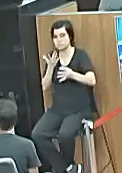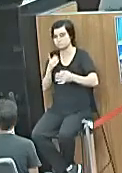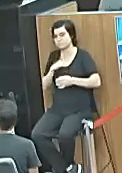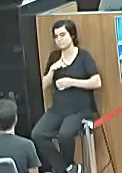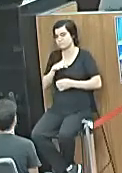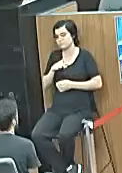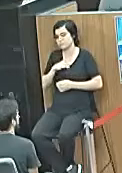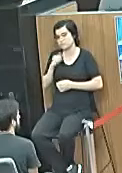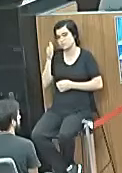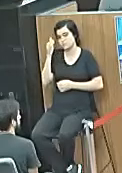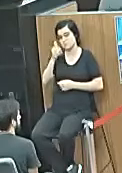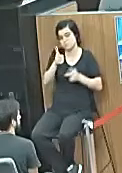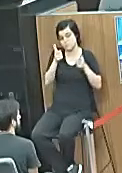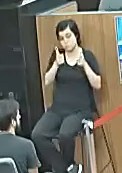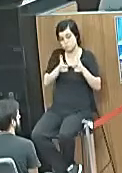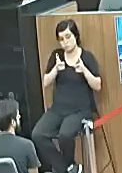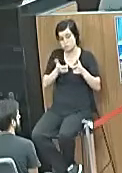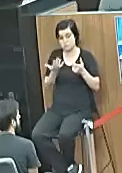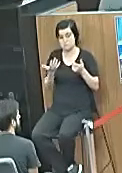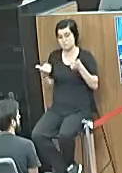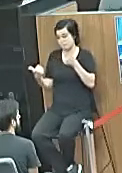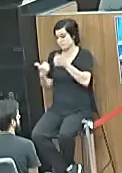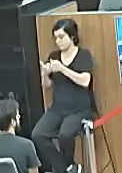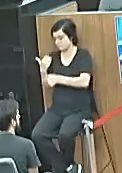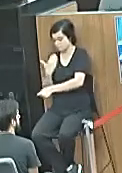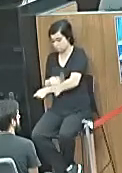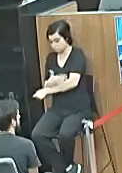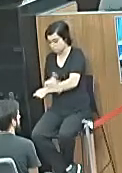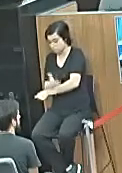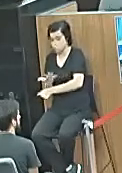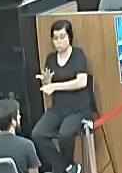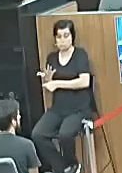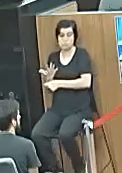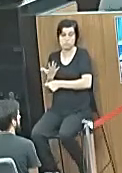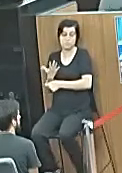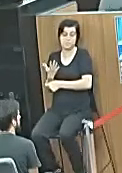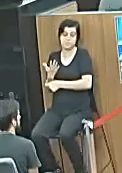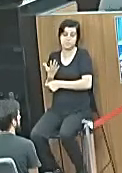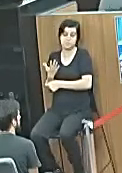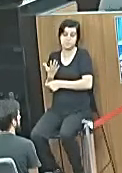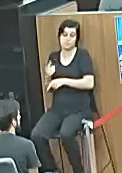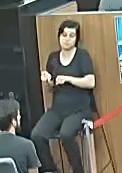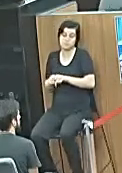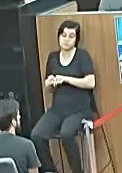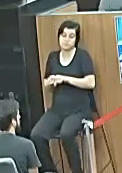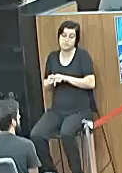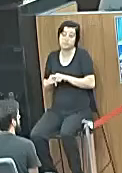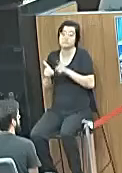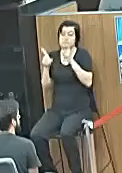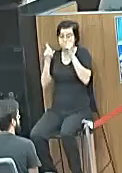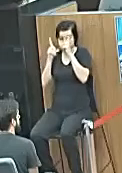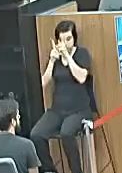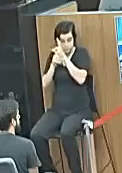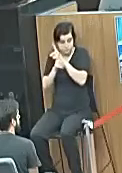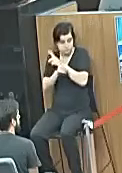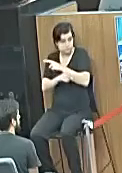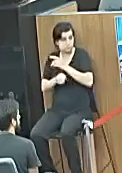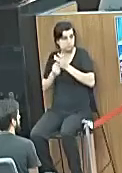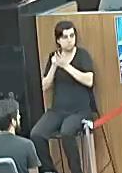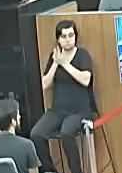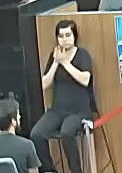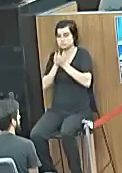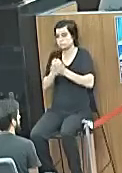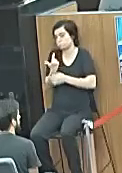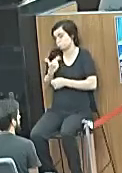tendo que outras regiões vulneráveis beira de estrada até regiões afastadas e também também ficam afastadas de serviços públicos essenciais